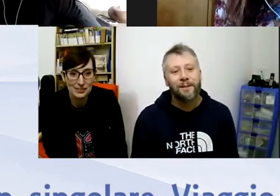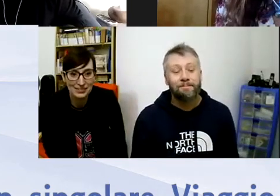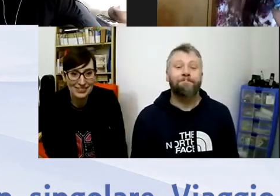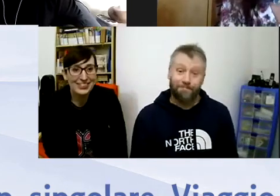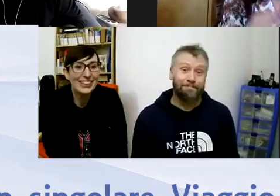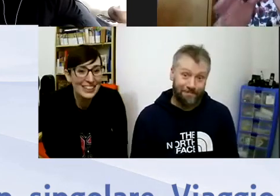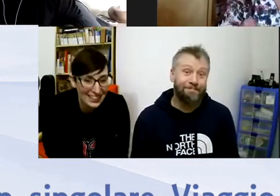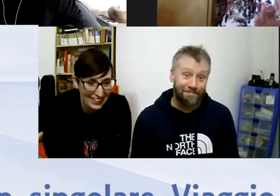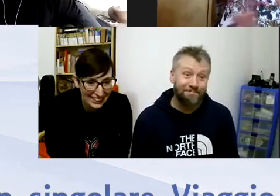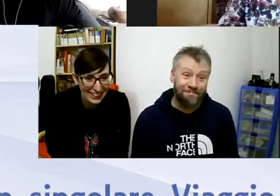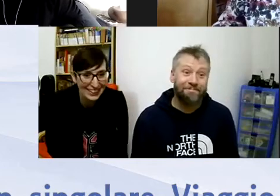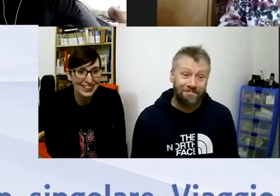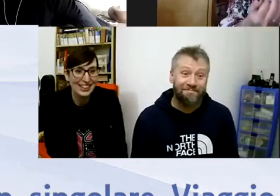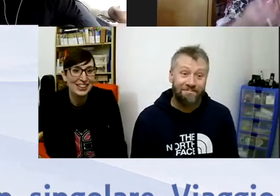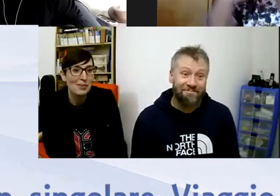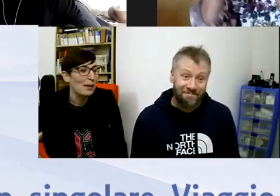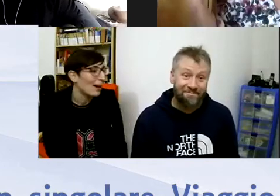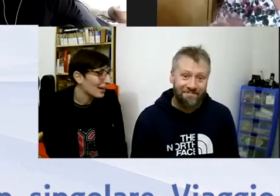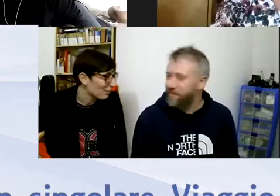un giorno e che così... Cioè.